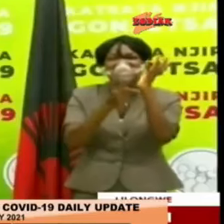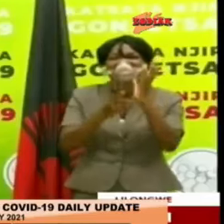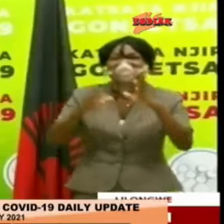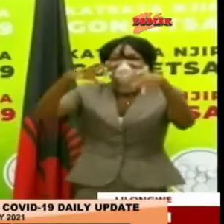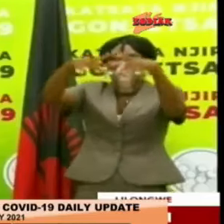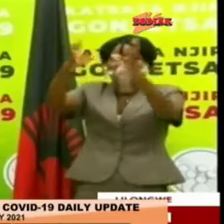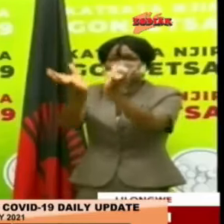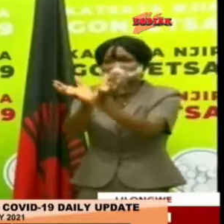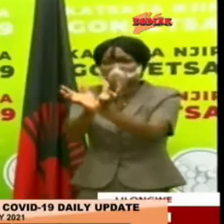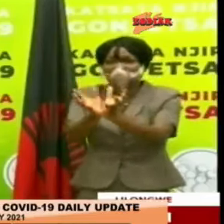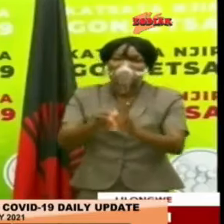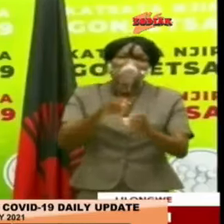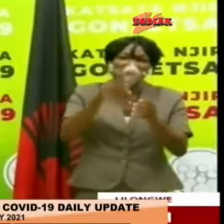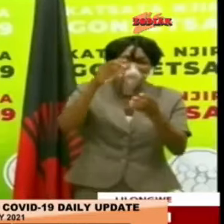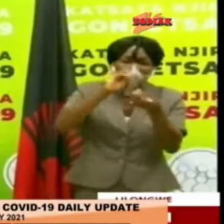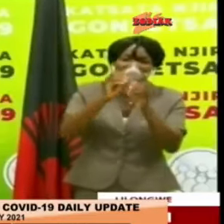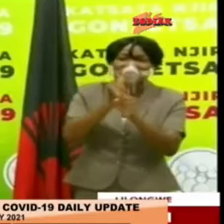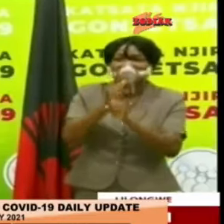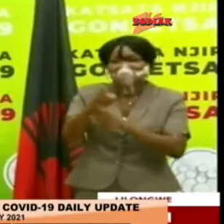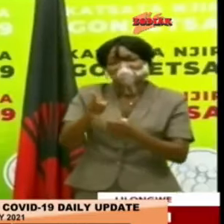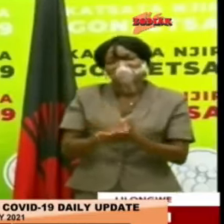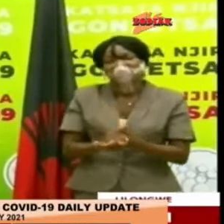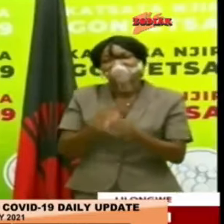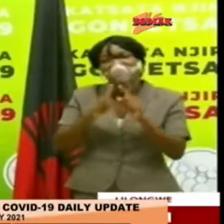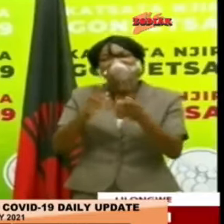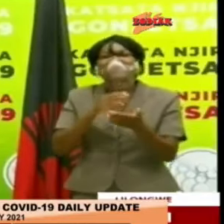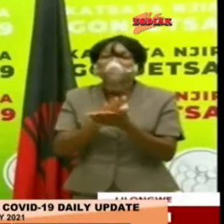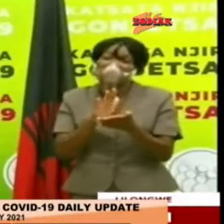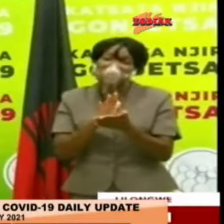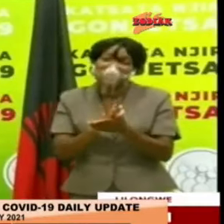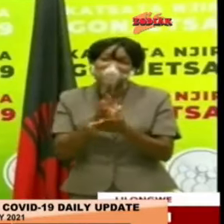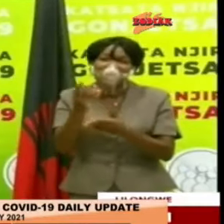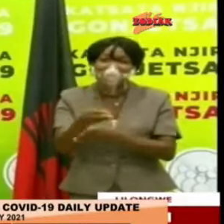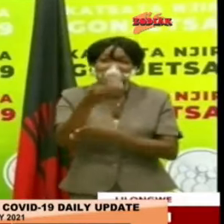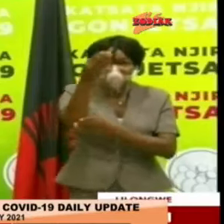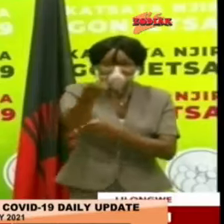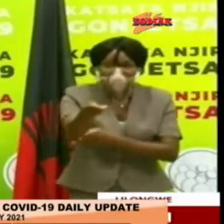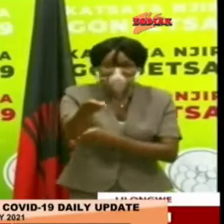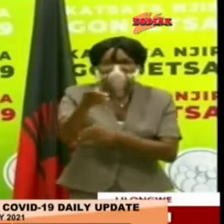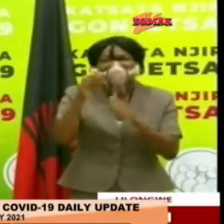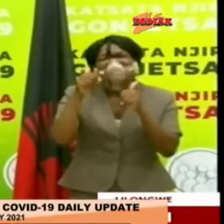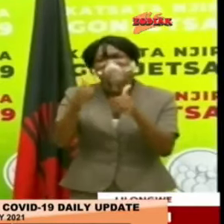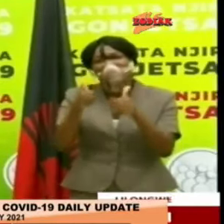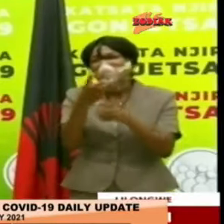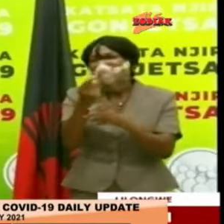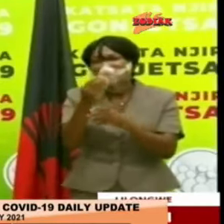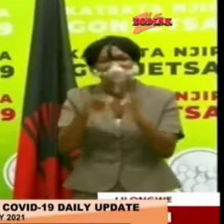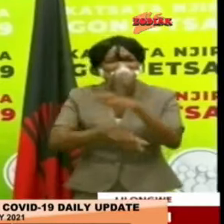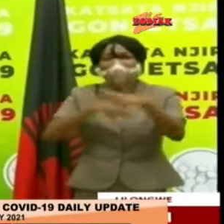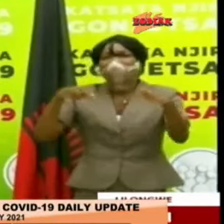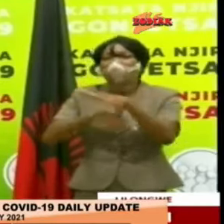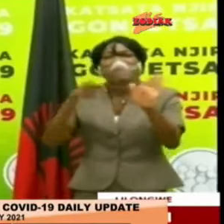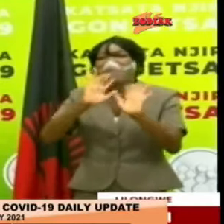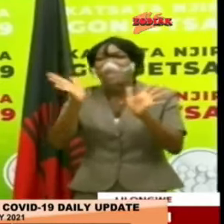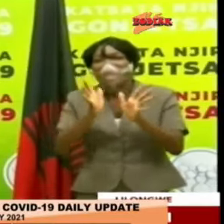chikhumbo-khumbo chathu kuti mwina kukamakhasoko chonde ndalamazi zikalongosoke chifukwa we have to account for this